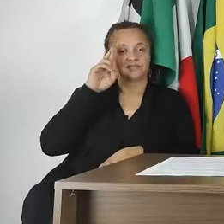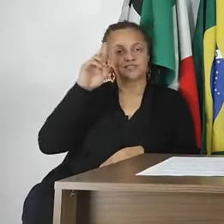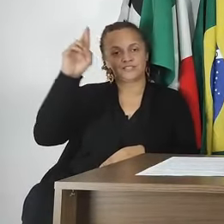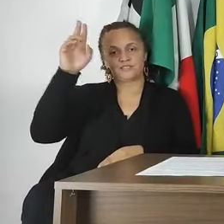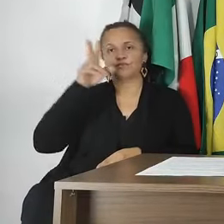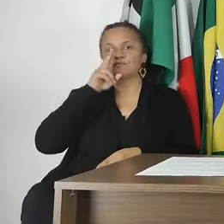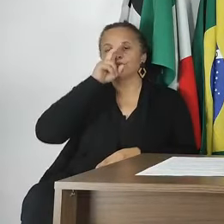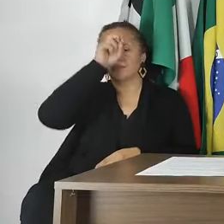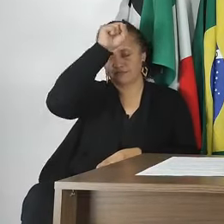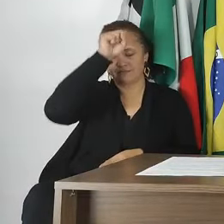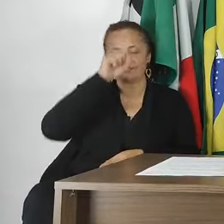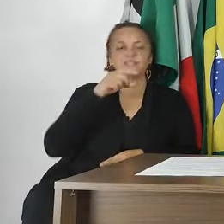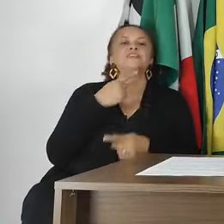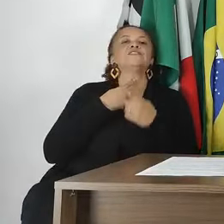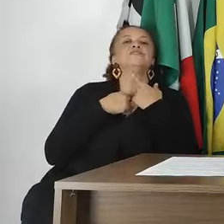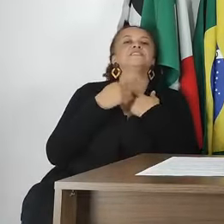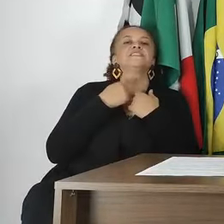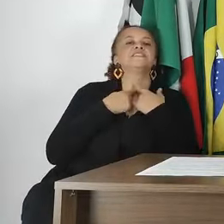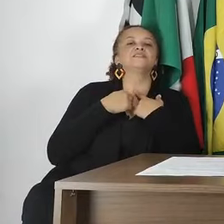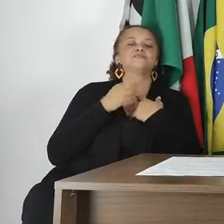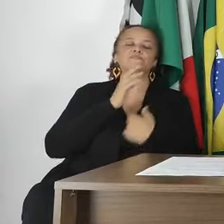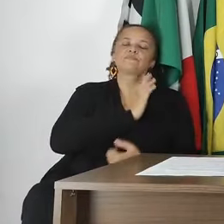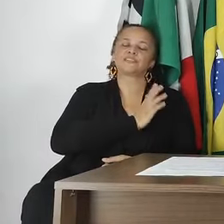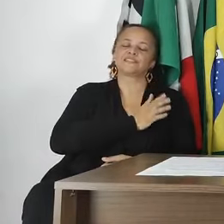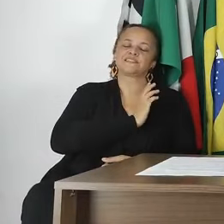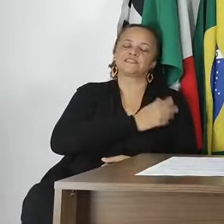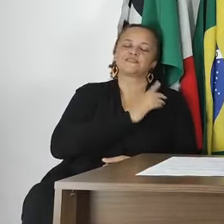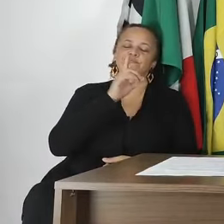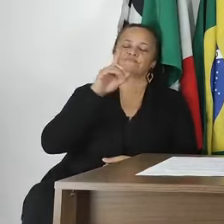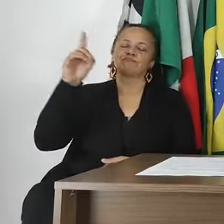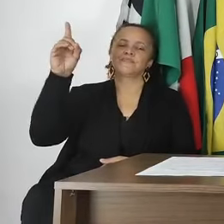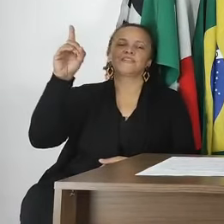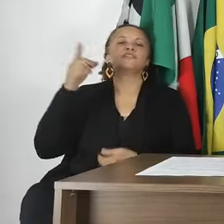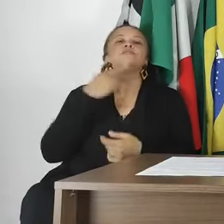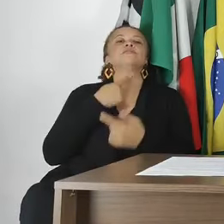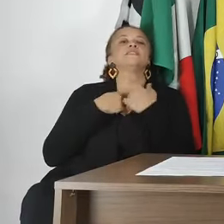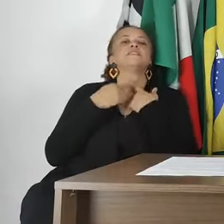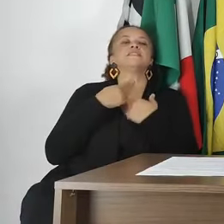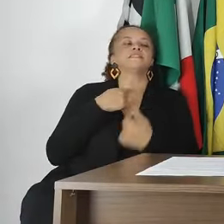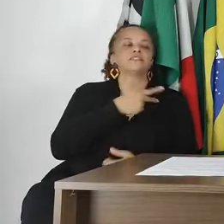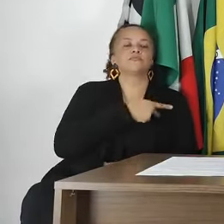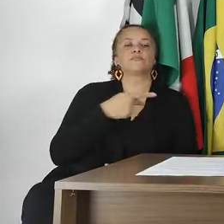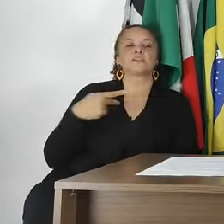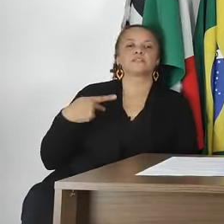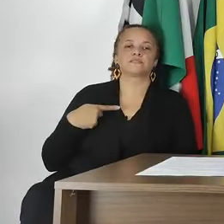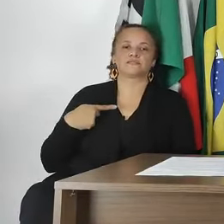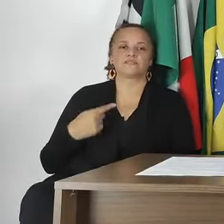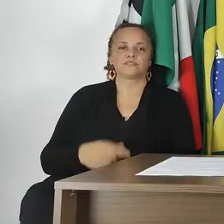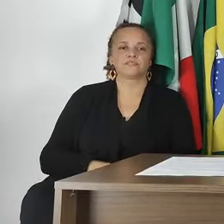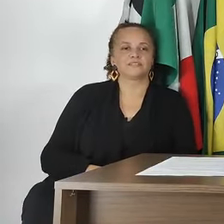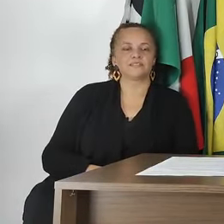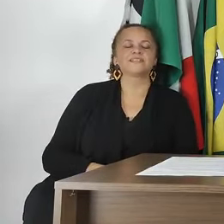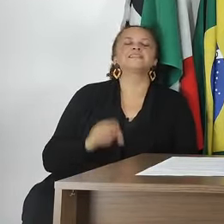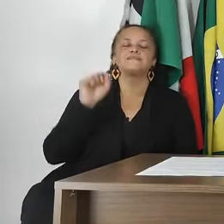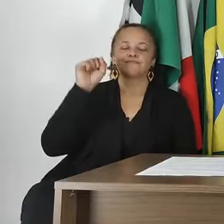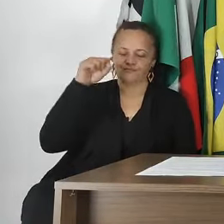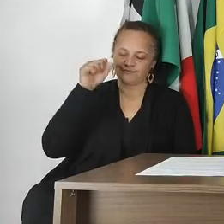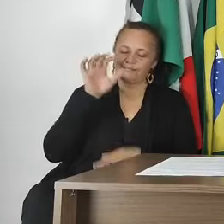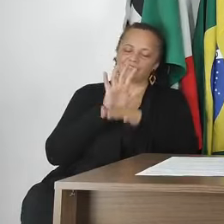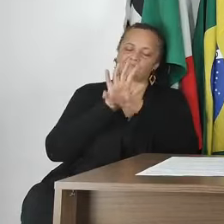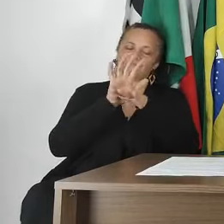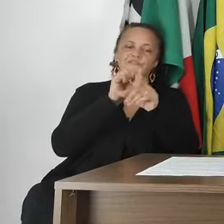através desse desejo do coração de Deus, da vontade do nosso pastor, da nossa pastora, que realmente a ação social